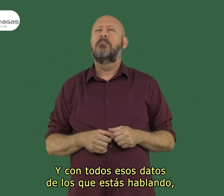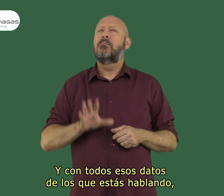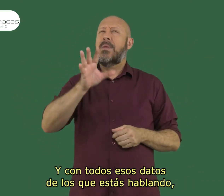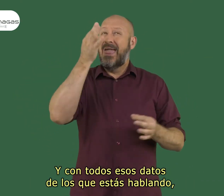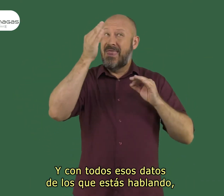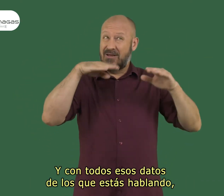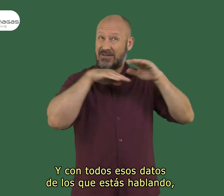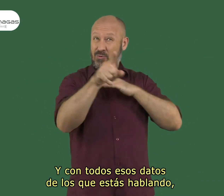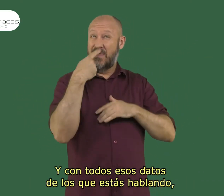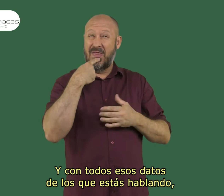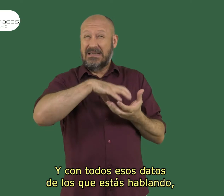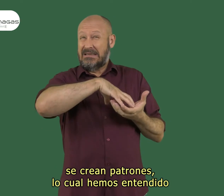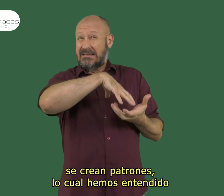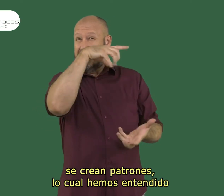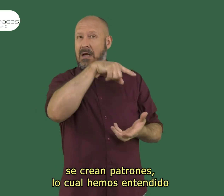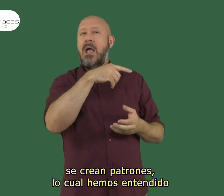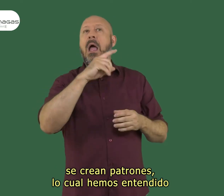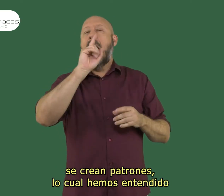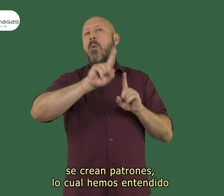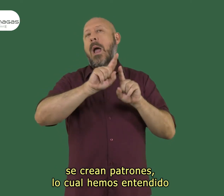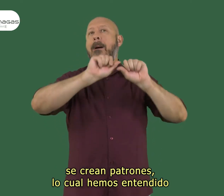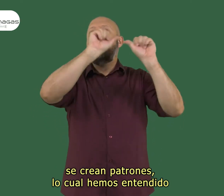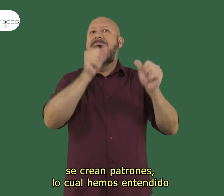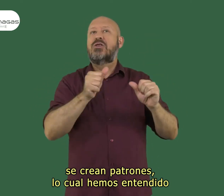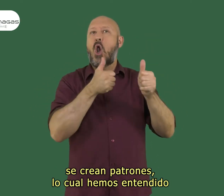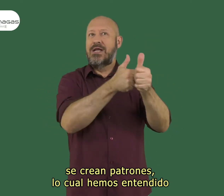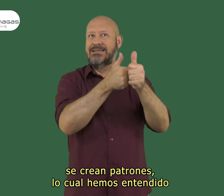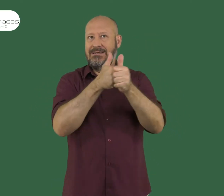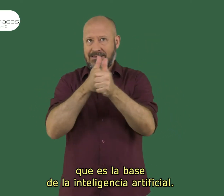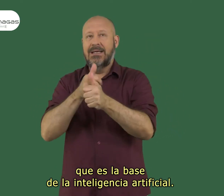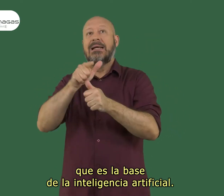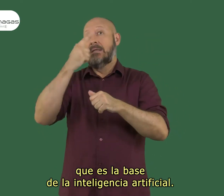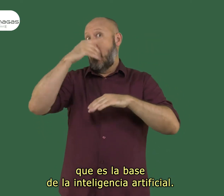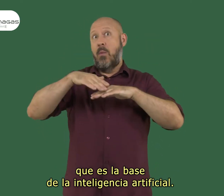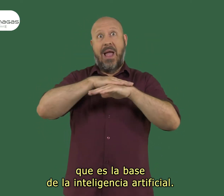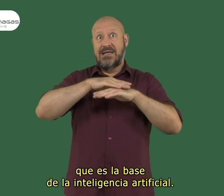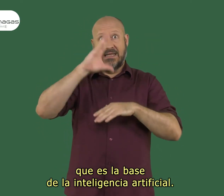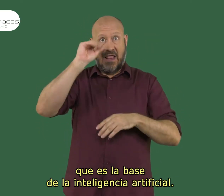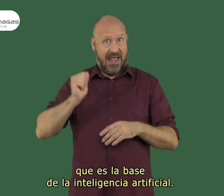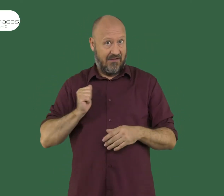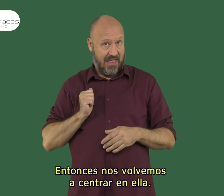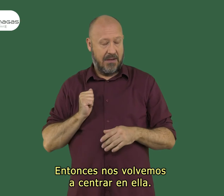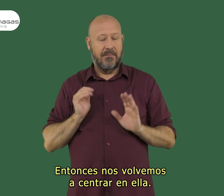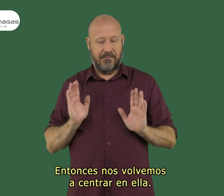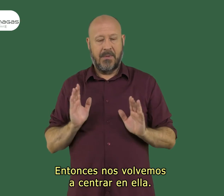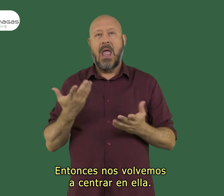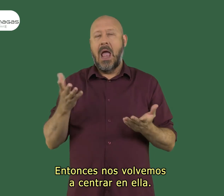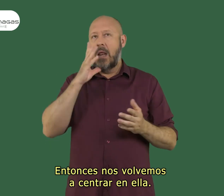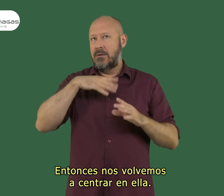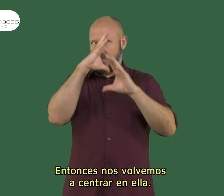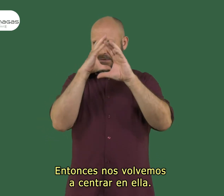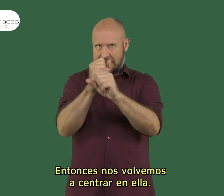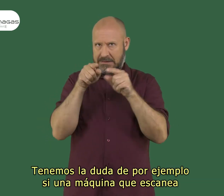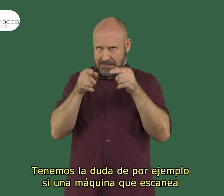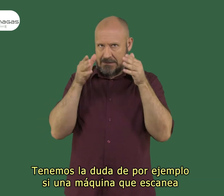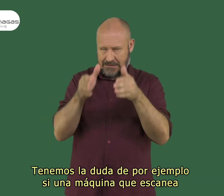con todos esos datos de los que estás hablando se crean patrones, lo cual hemos entendido que es la base de la inteligencia artificial. Entonces nos volvemos a centrar